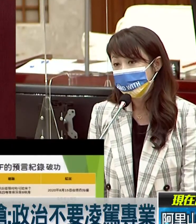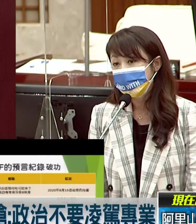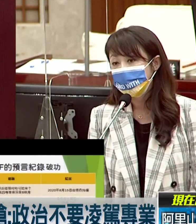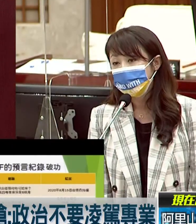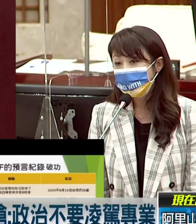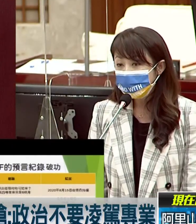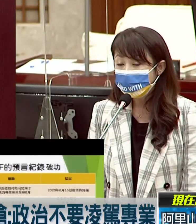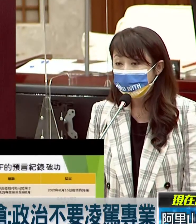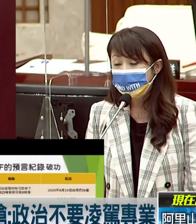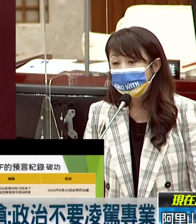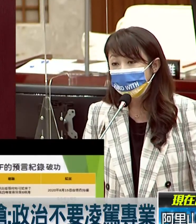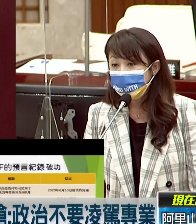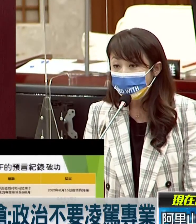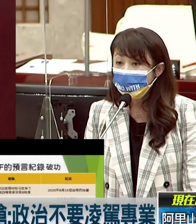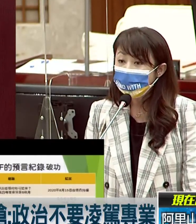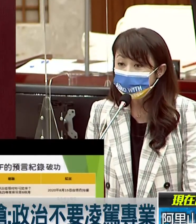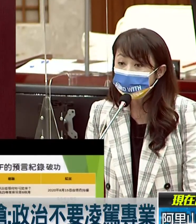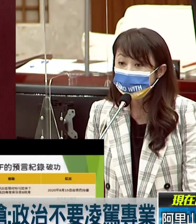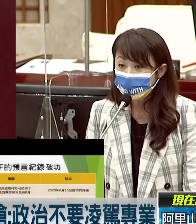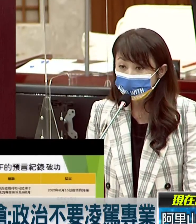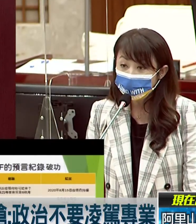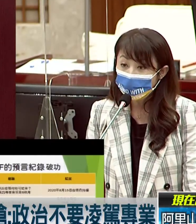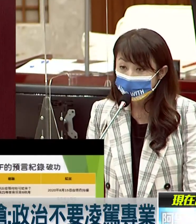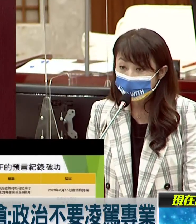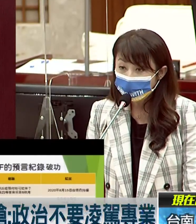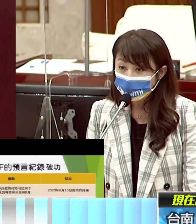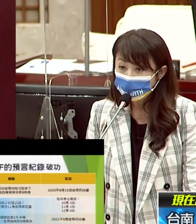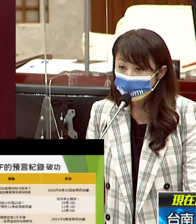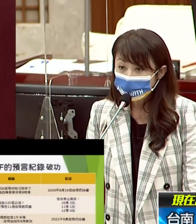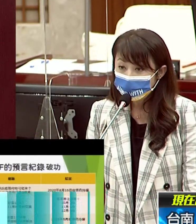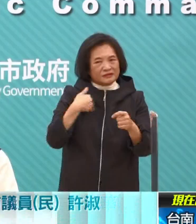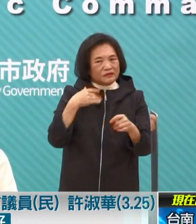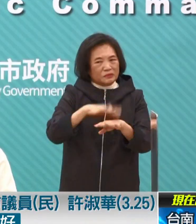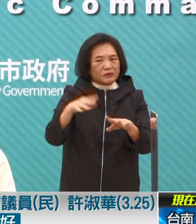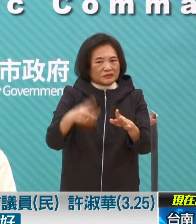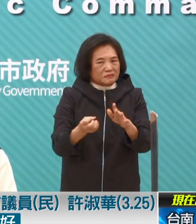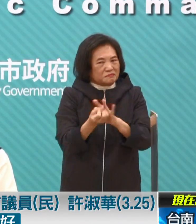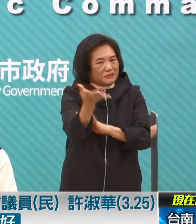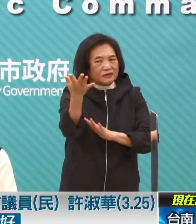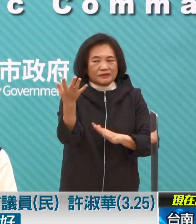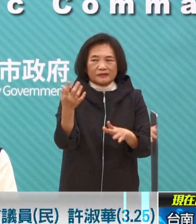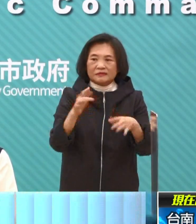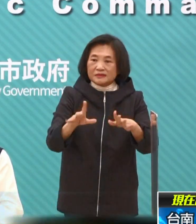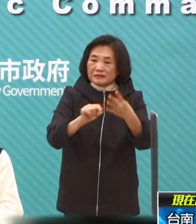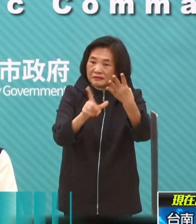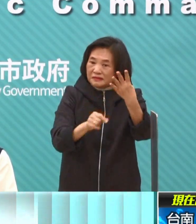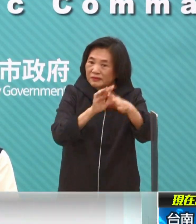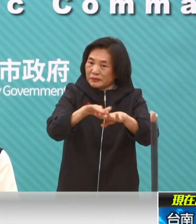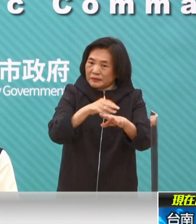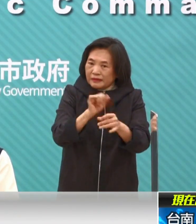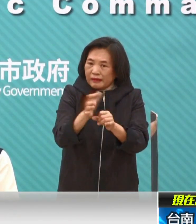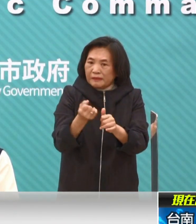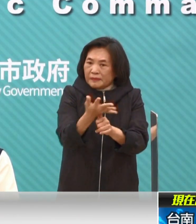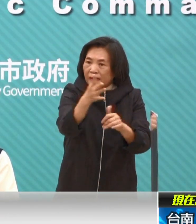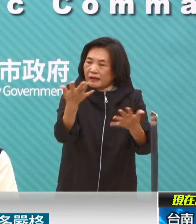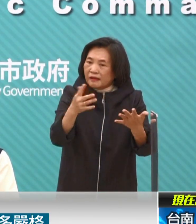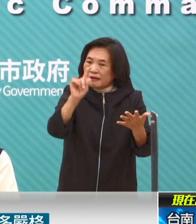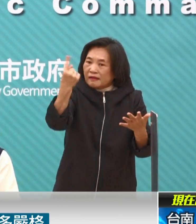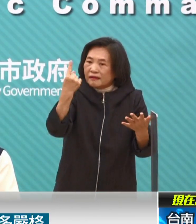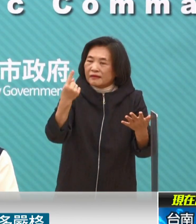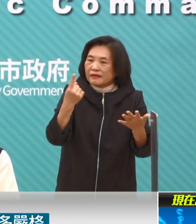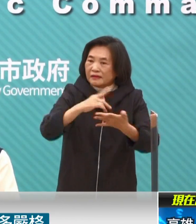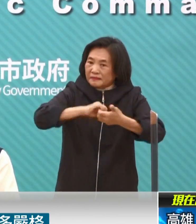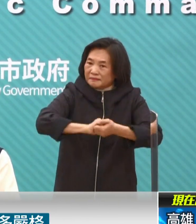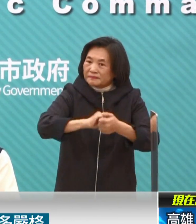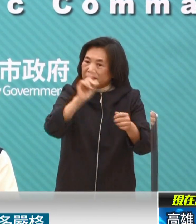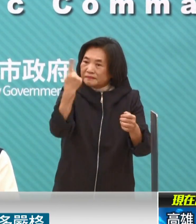了，我看 市长，你管管你自己的嘴好不好？ 好，疫情会不会在四月爆发？你知道，取决于我